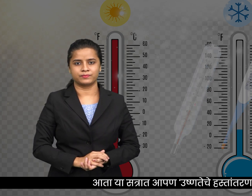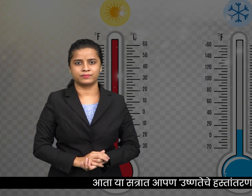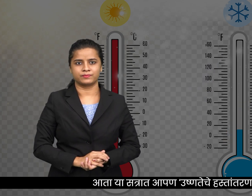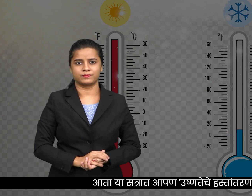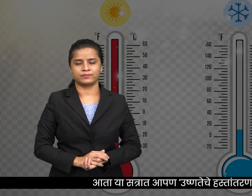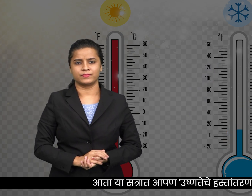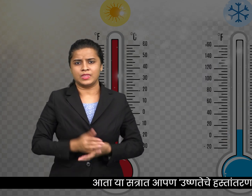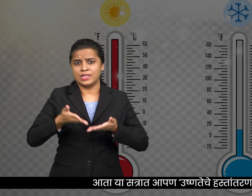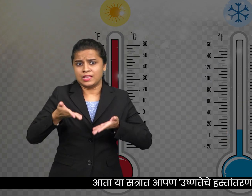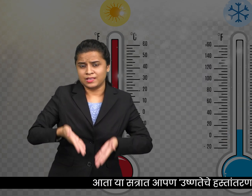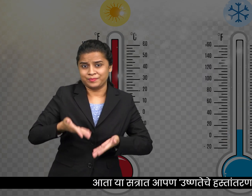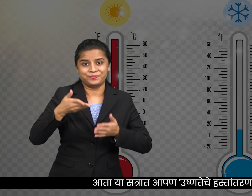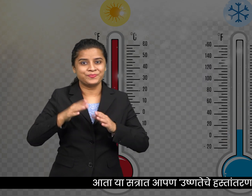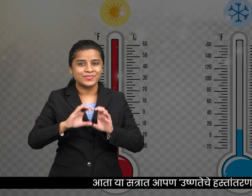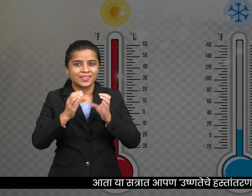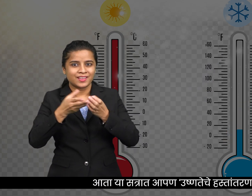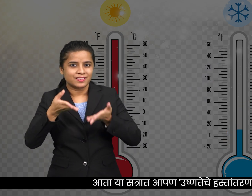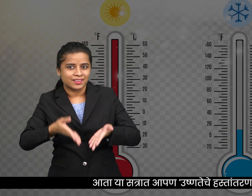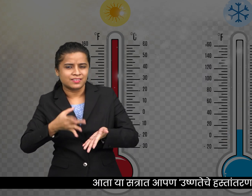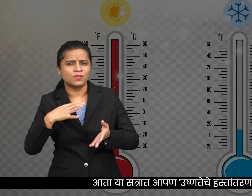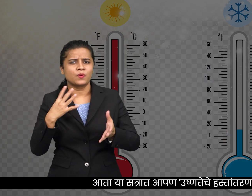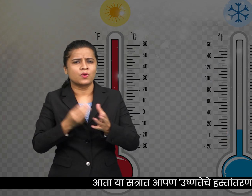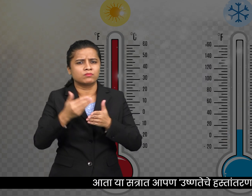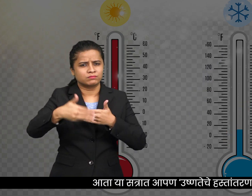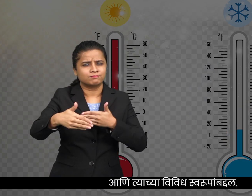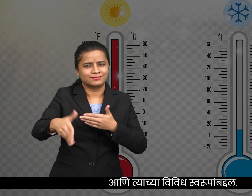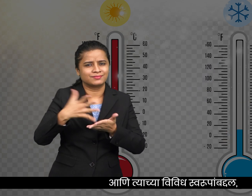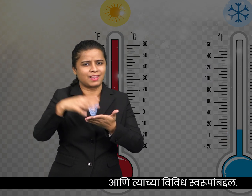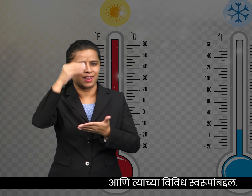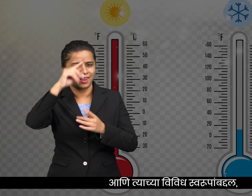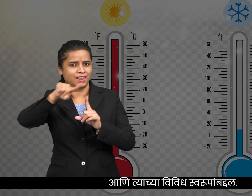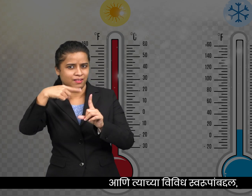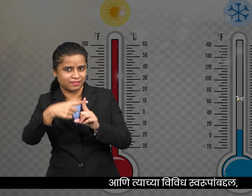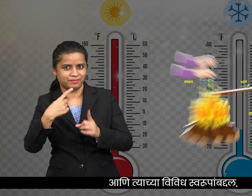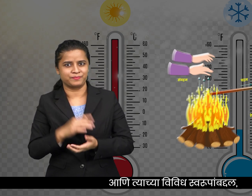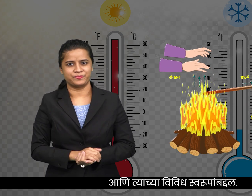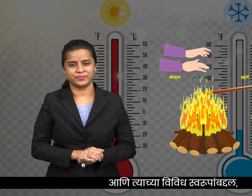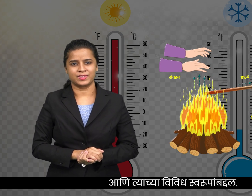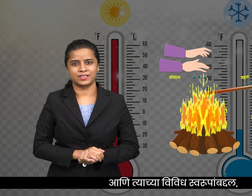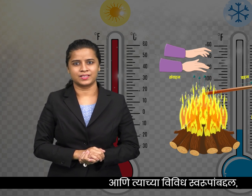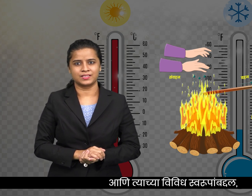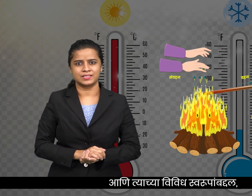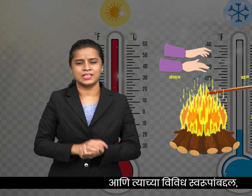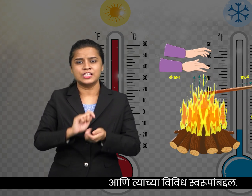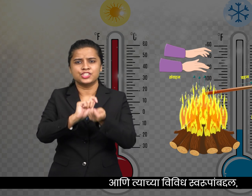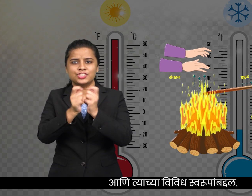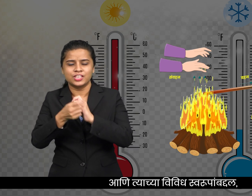आता या सत्रात आपण उष्णतेचे हस्तांतरण आणि त्याच्या विविध स्वरूपांबद्दल